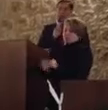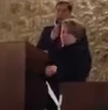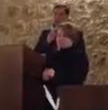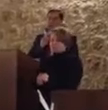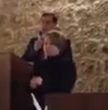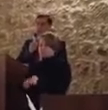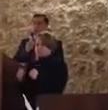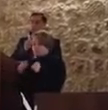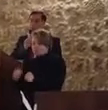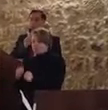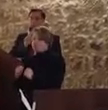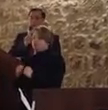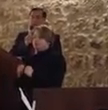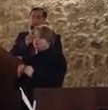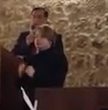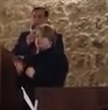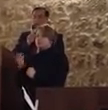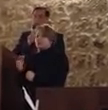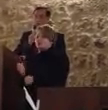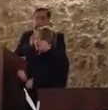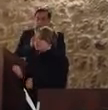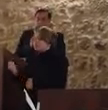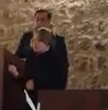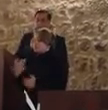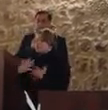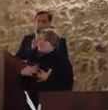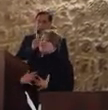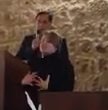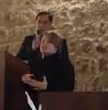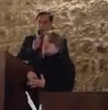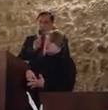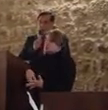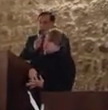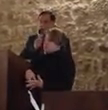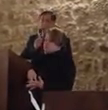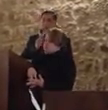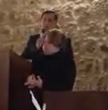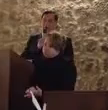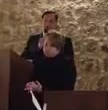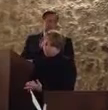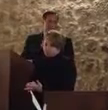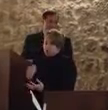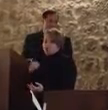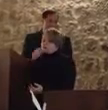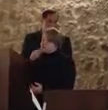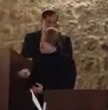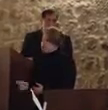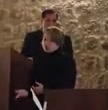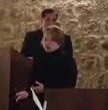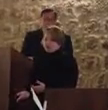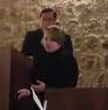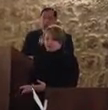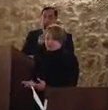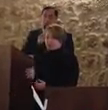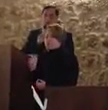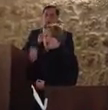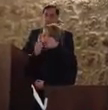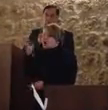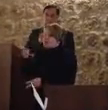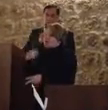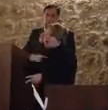Può andare anche oltre, perché lo sostiene quando il fisico non ti sorregge più, quando non ce la fai, quando sai che tua madre